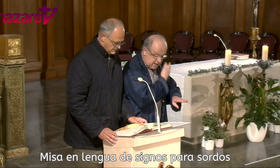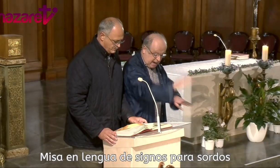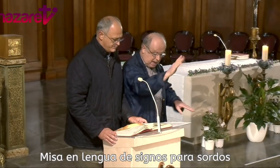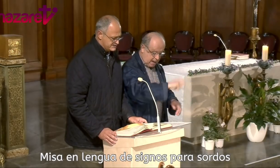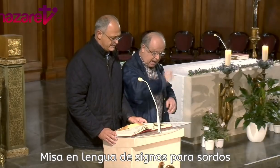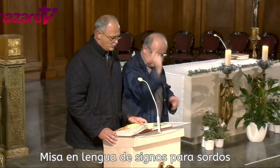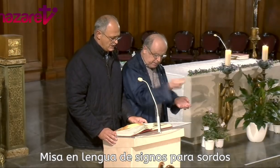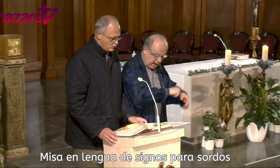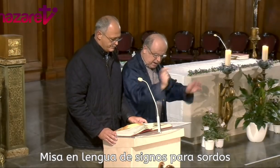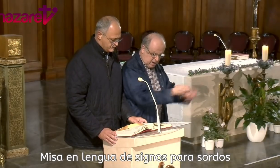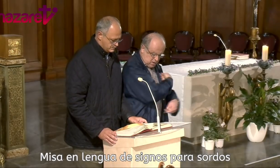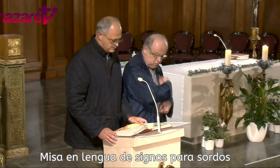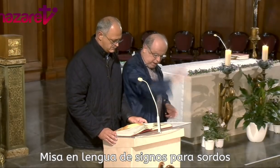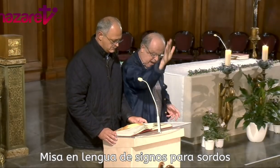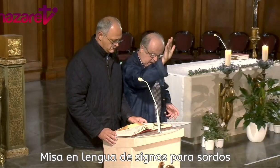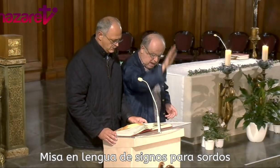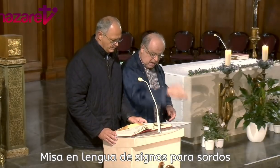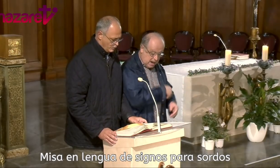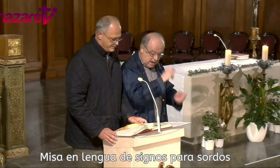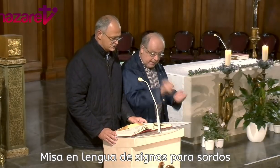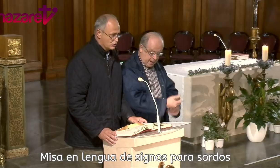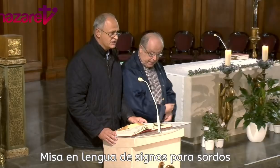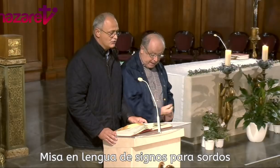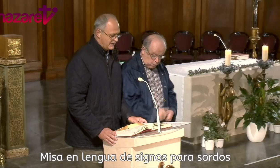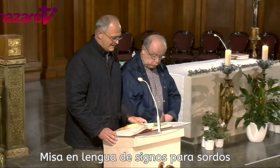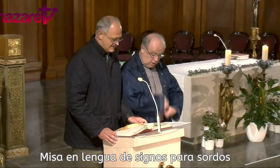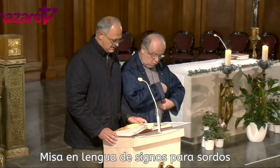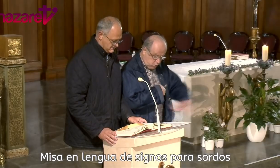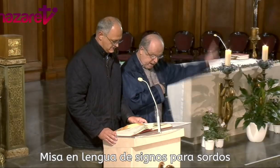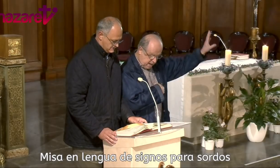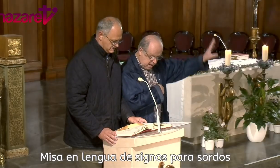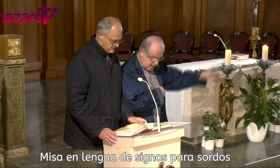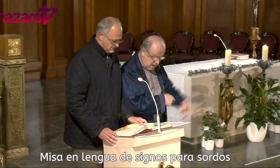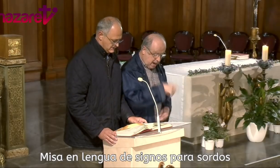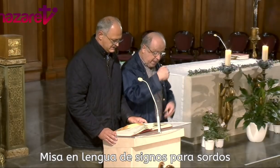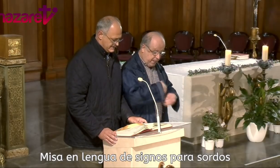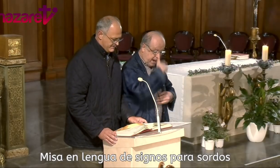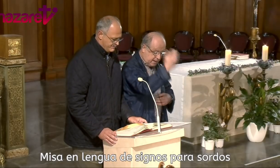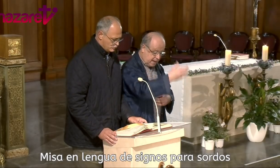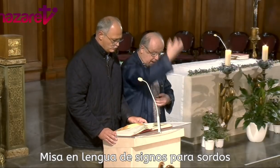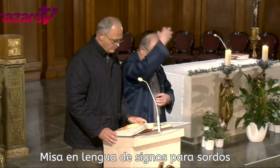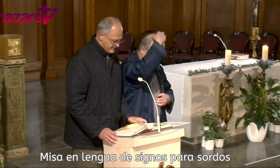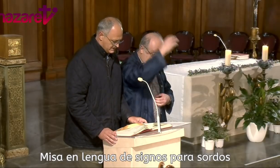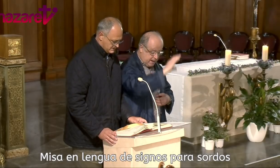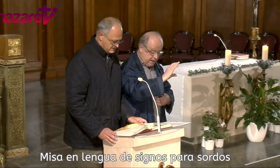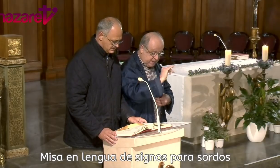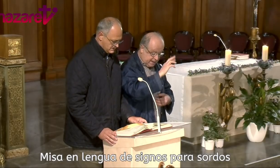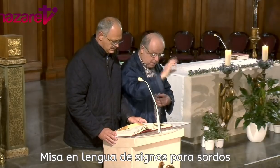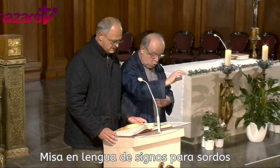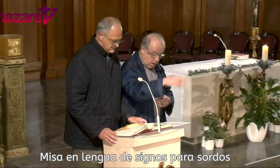Por mi siervo Jacob, por mi escogido Israel, te llamé por tu nombre, te di